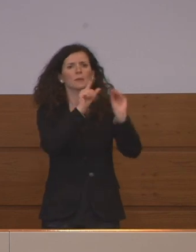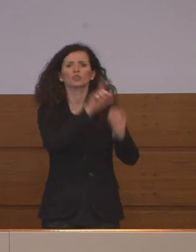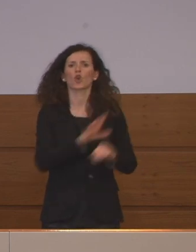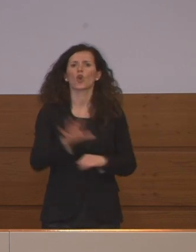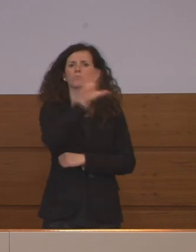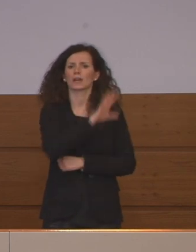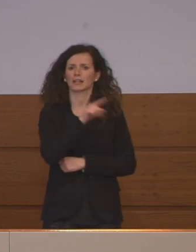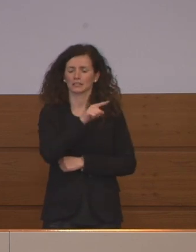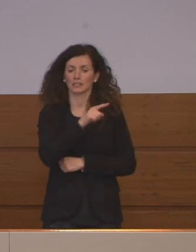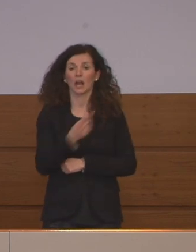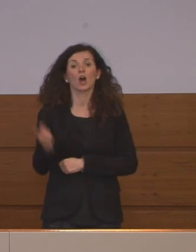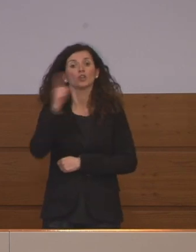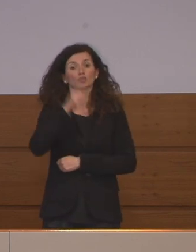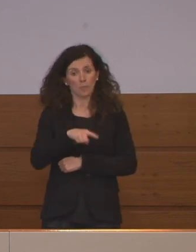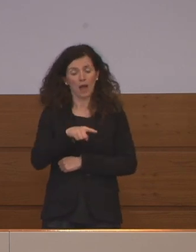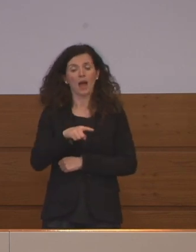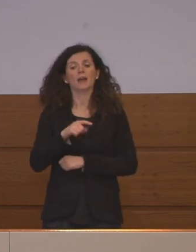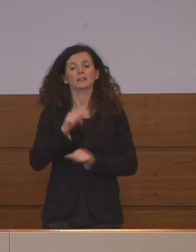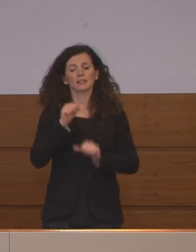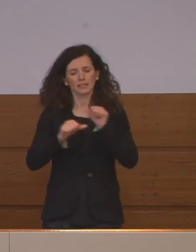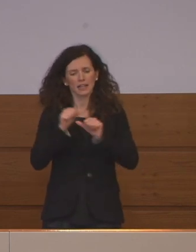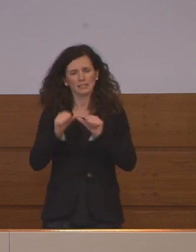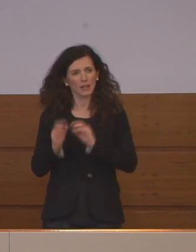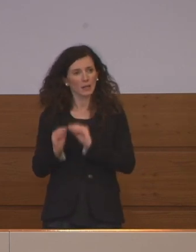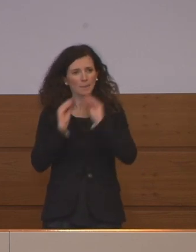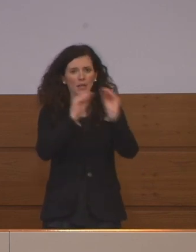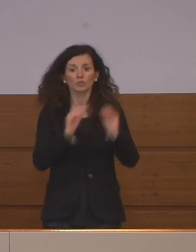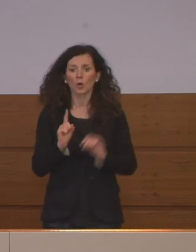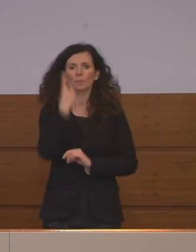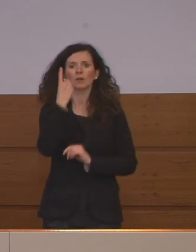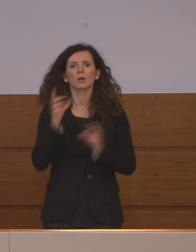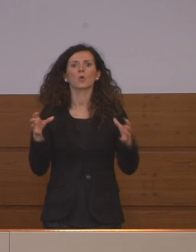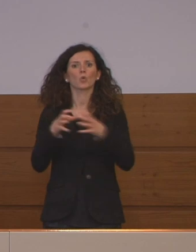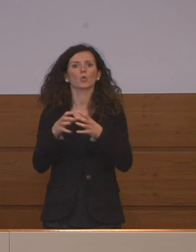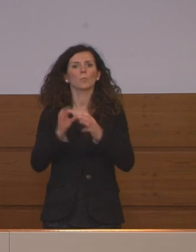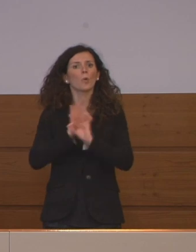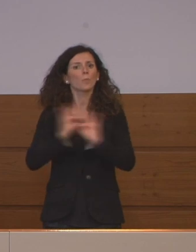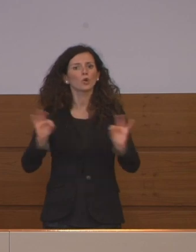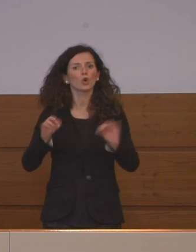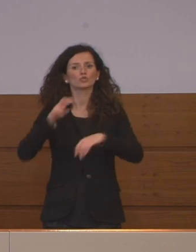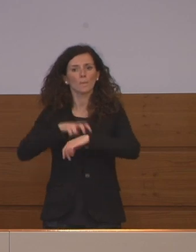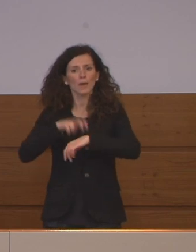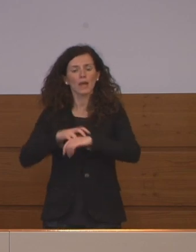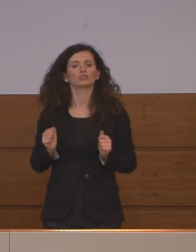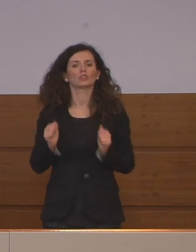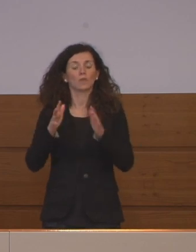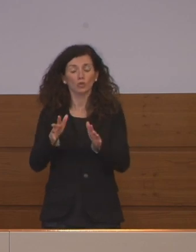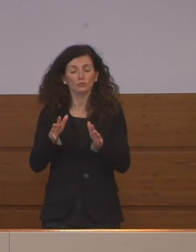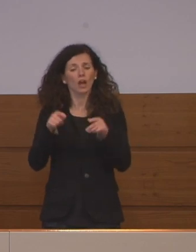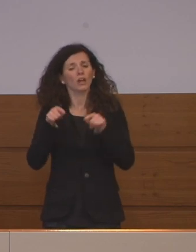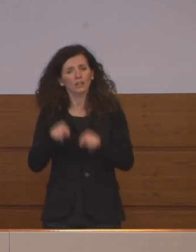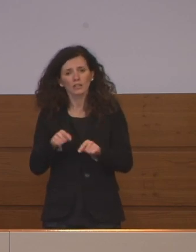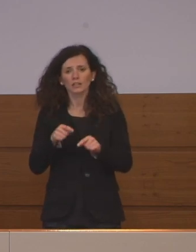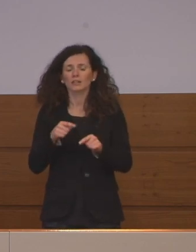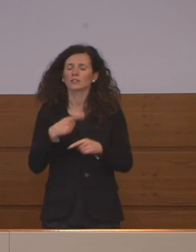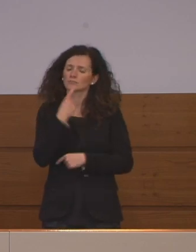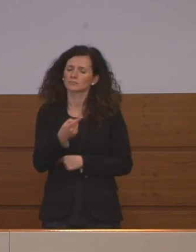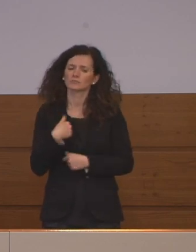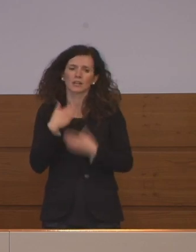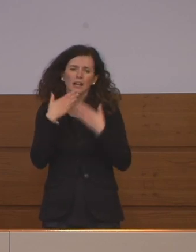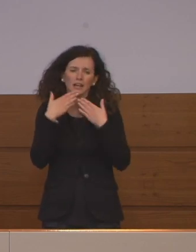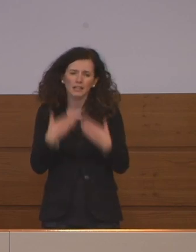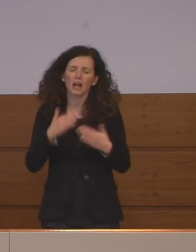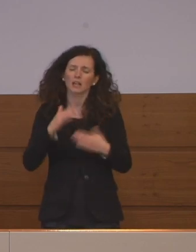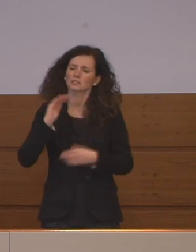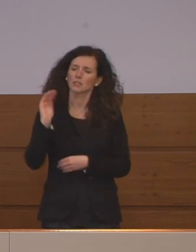così come saranno domani in trasferimento il primo gruppo di medici volontari e qui un ringraziamento a tutti i medici che